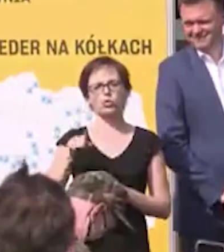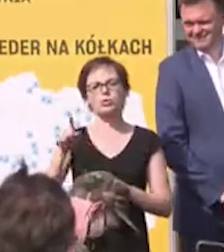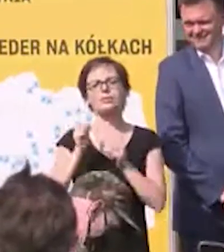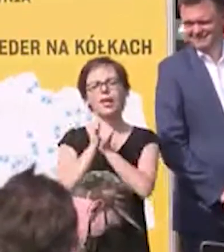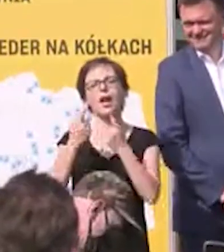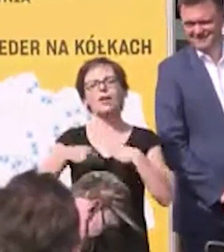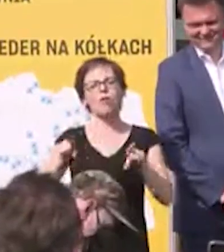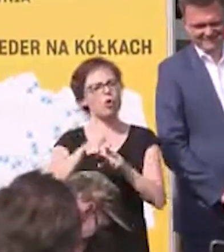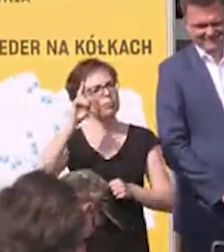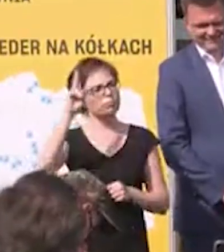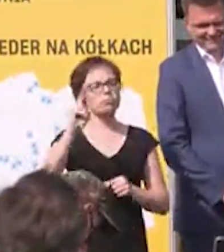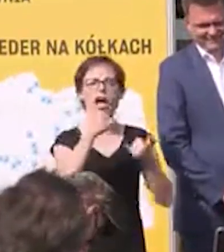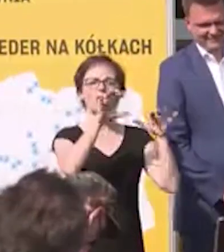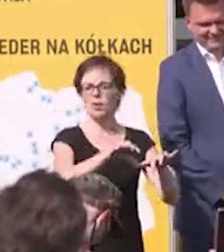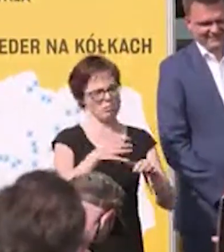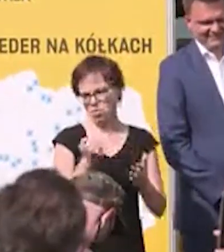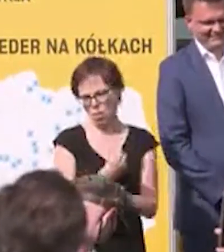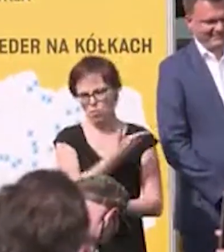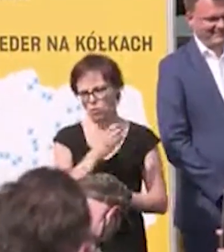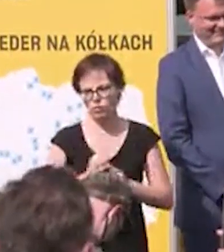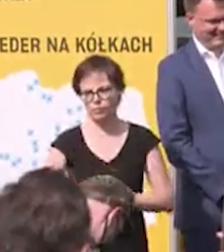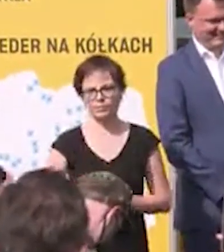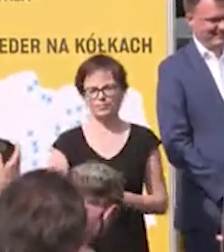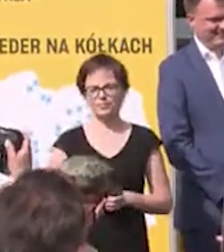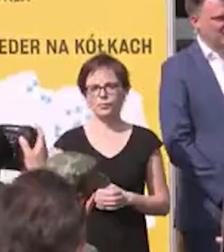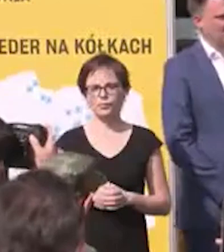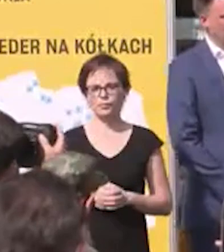wykonania zadania przed żadnym prezesem.